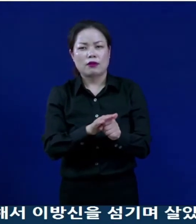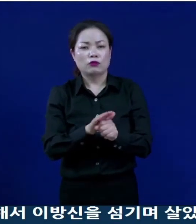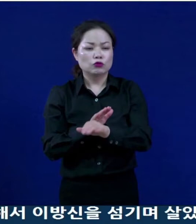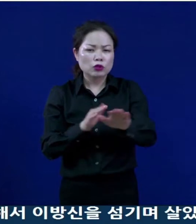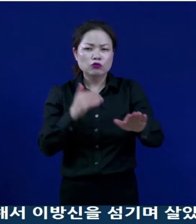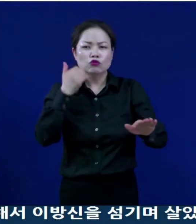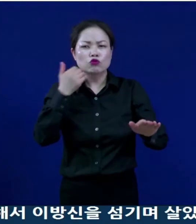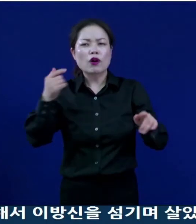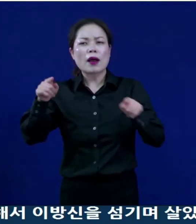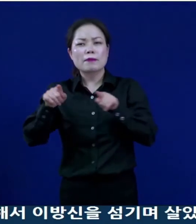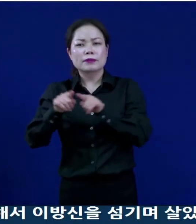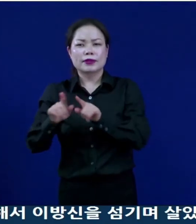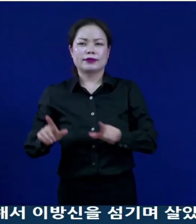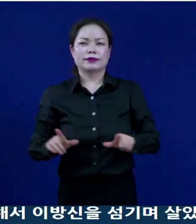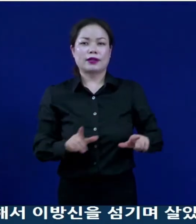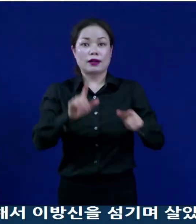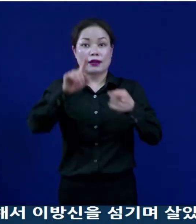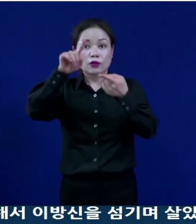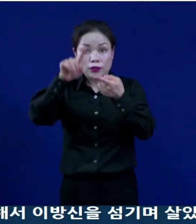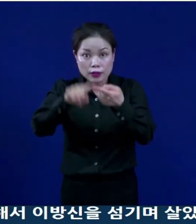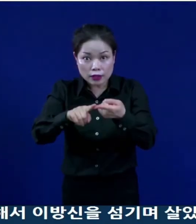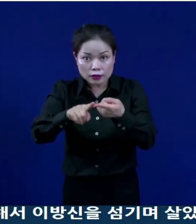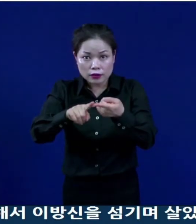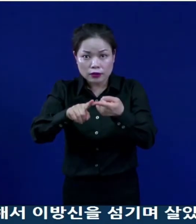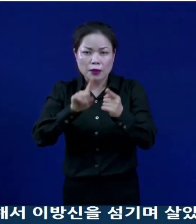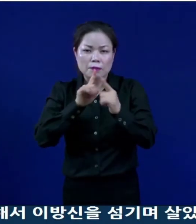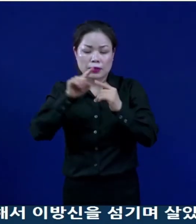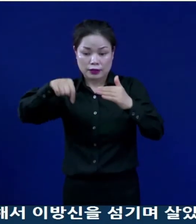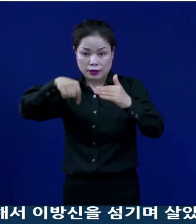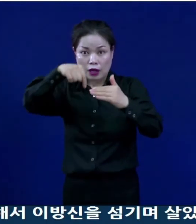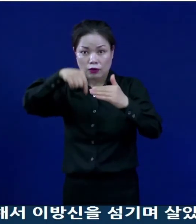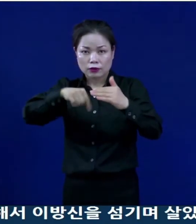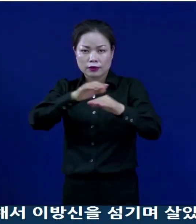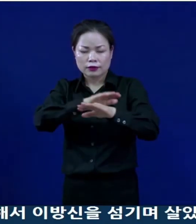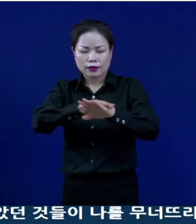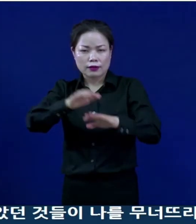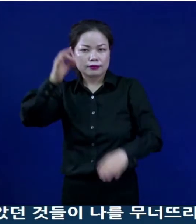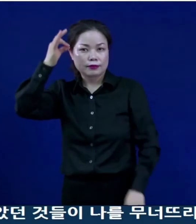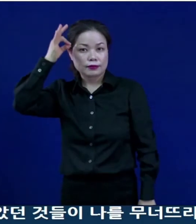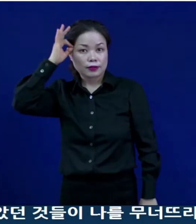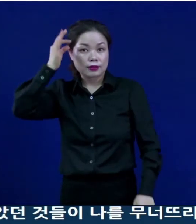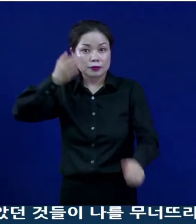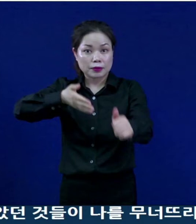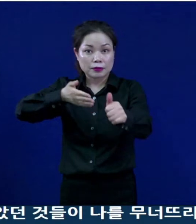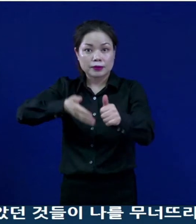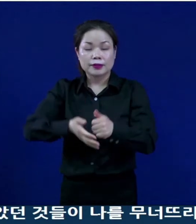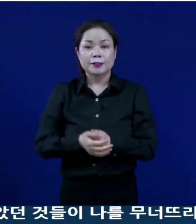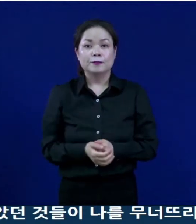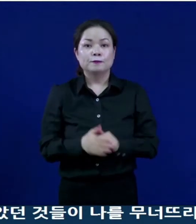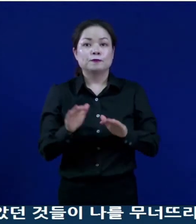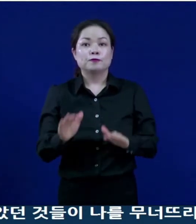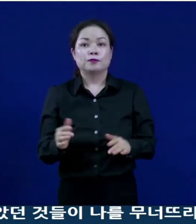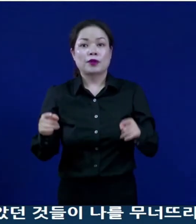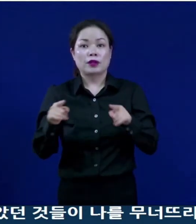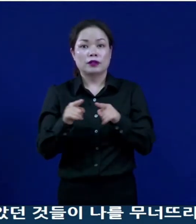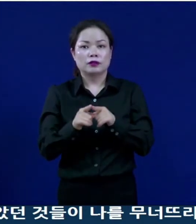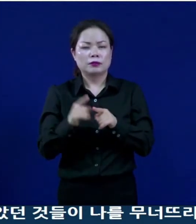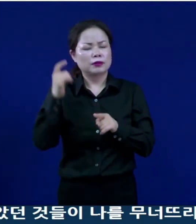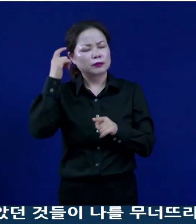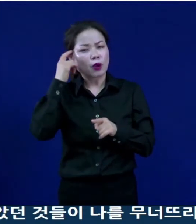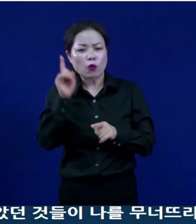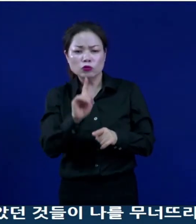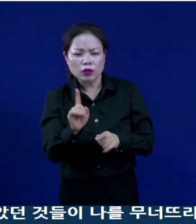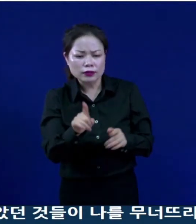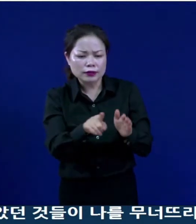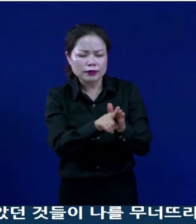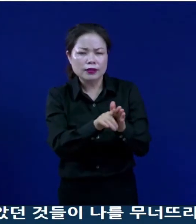우리가 누구와 함께 살아야 할 것인지를 말씀 가운데 잘 생각해 보아야 합니다. 오늘 함께 말씀을 나누면서 과연